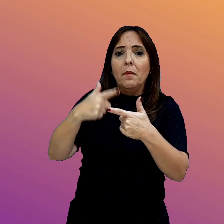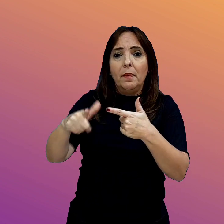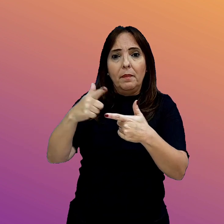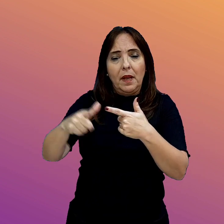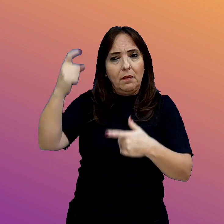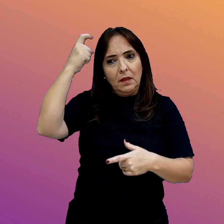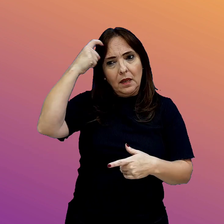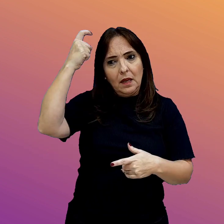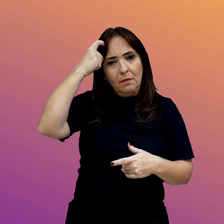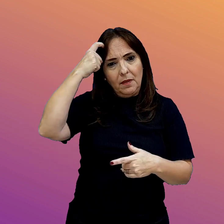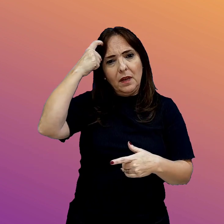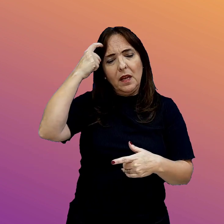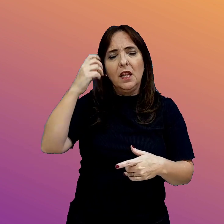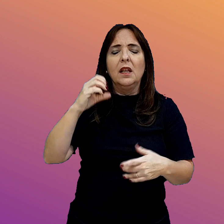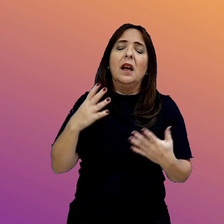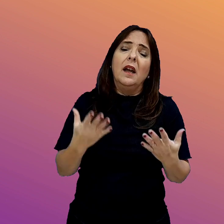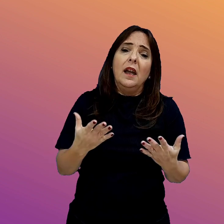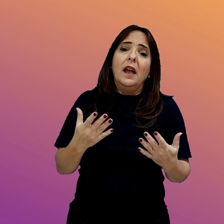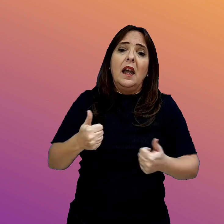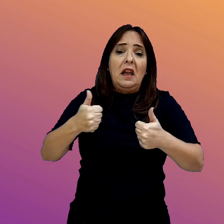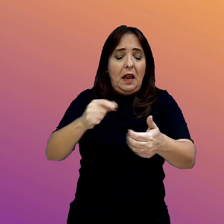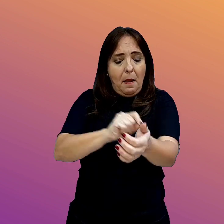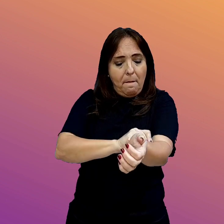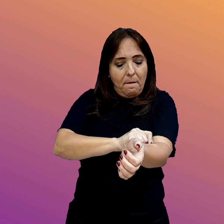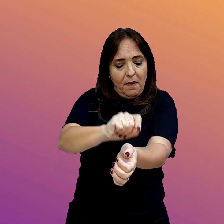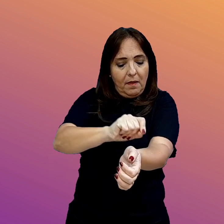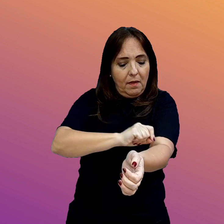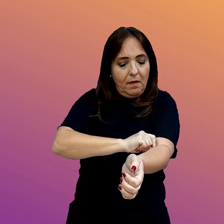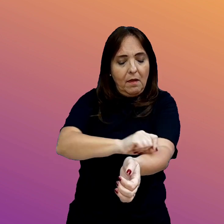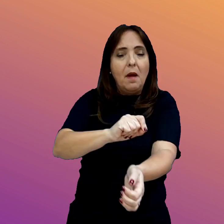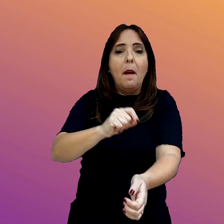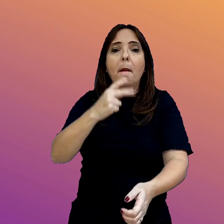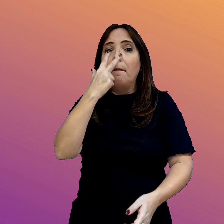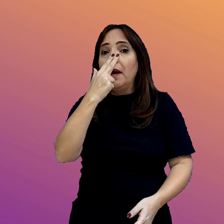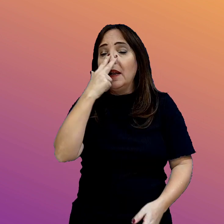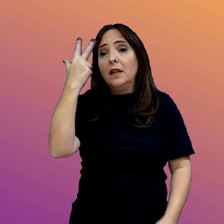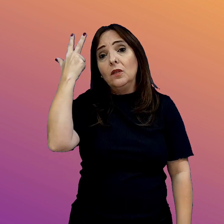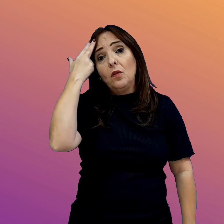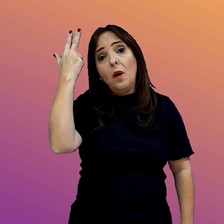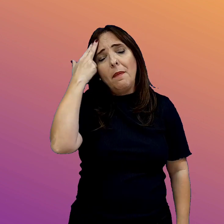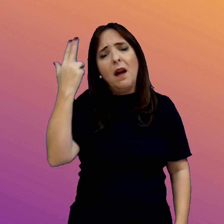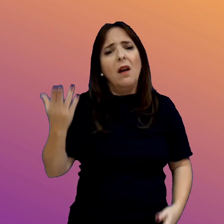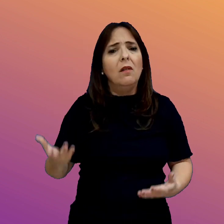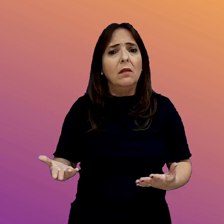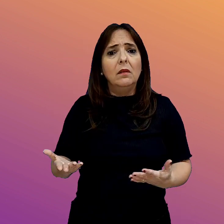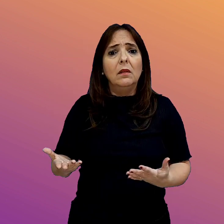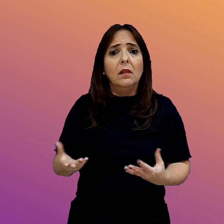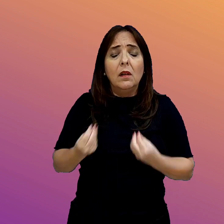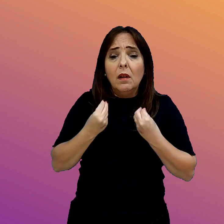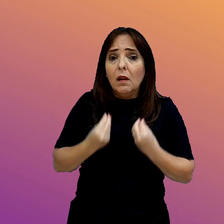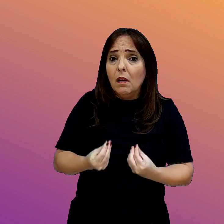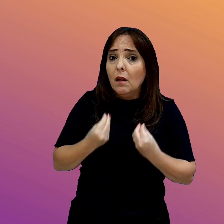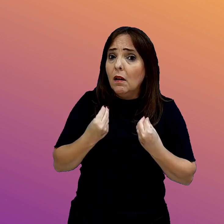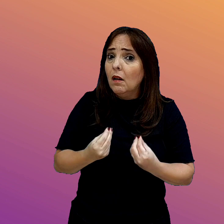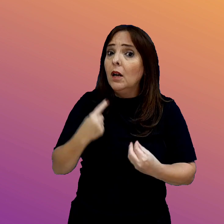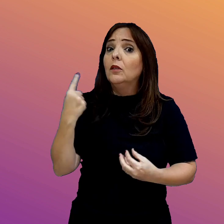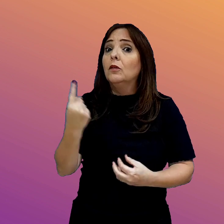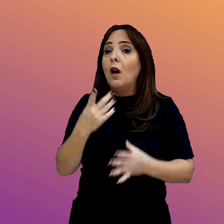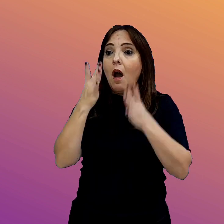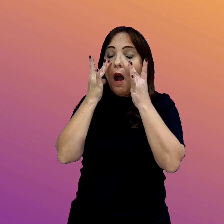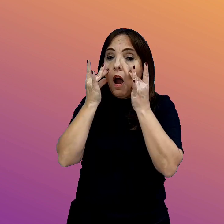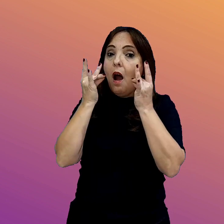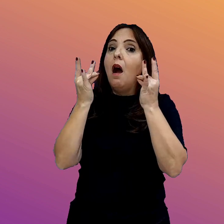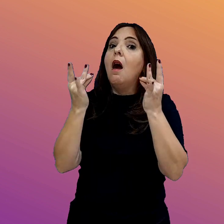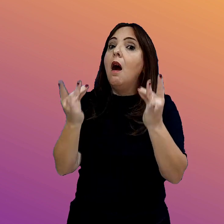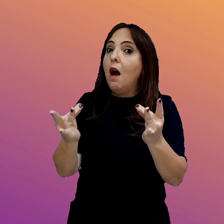cortar, né? Pensar em morrer, é como se fosse normal. Gente, que isso? A gente tem que estar atento. Eu preguei recentemente, Paula,